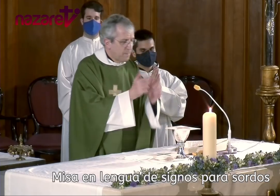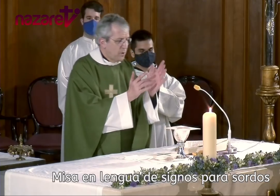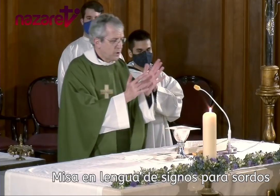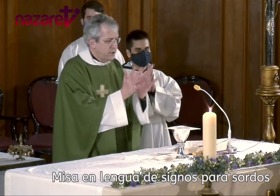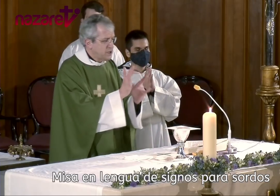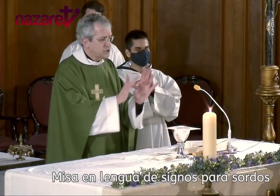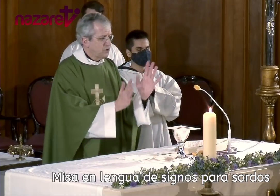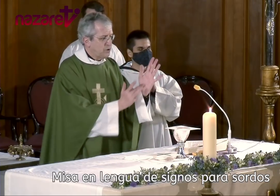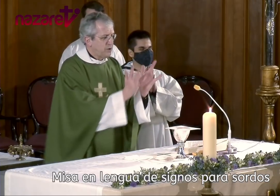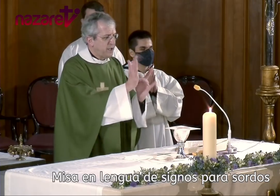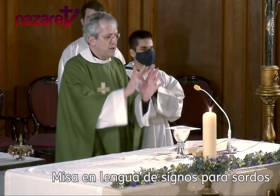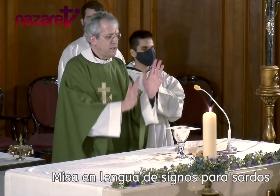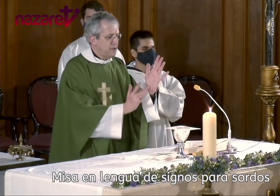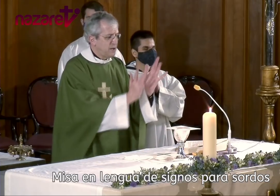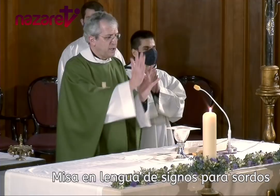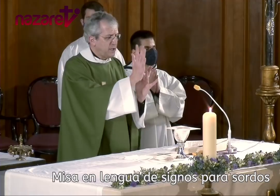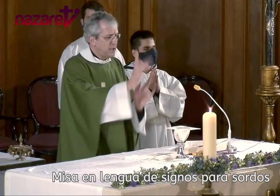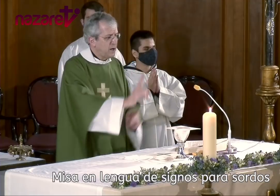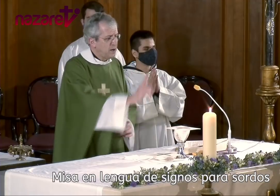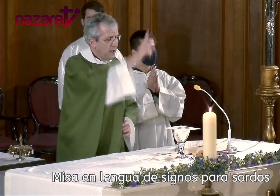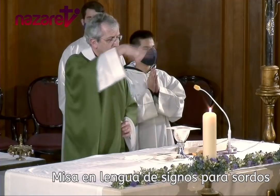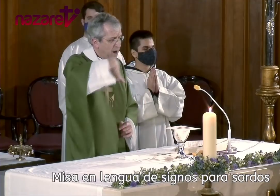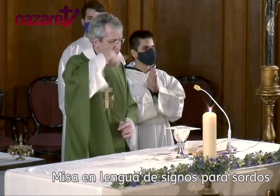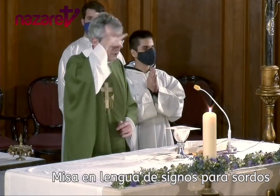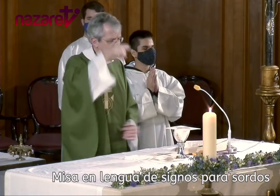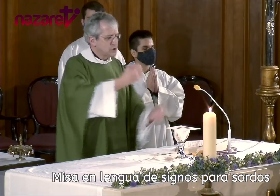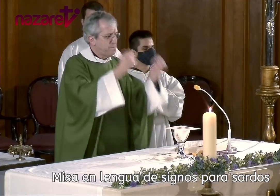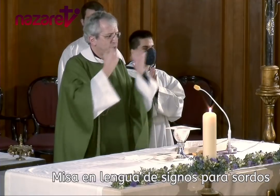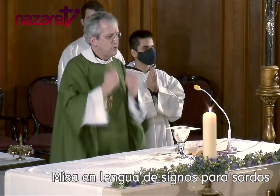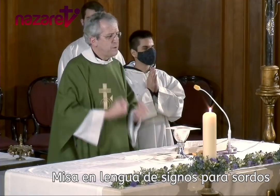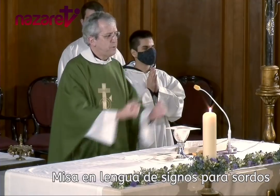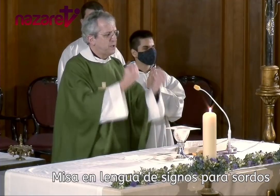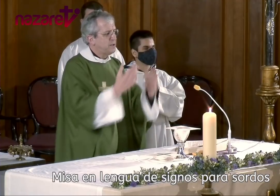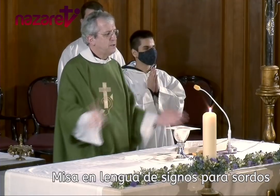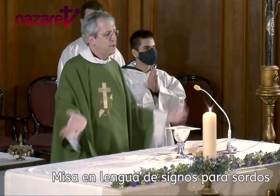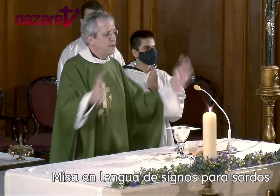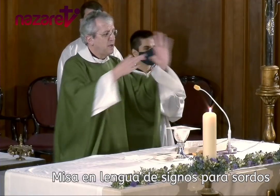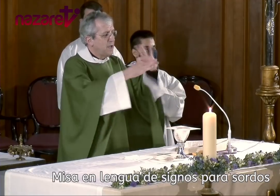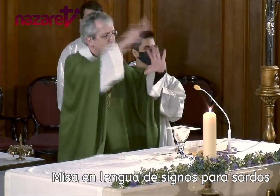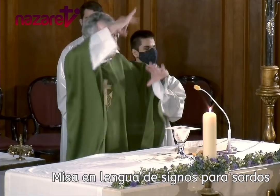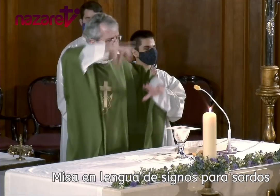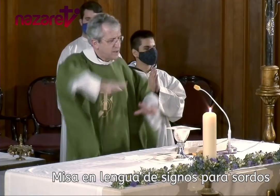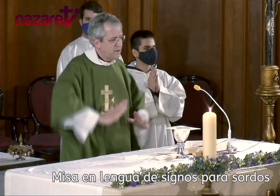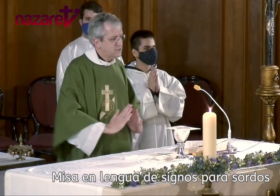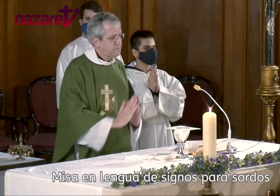Por Cristo, con Él y en Él, a ti Dios Padre Omnipotente, en la unidad del